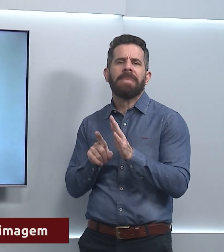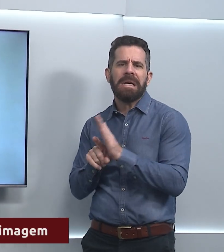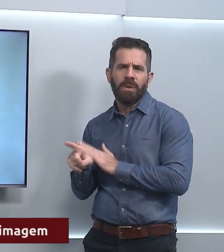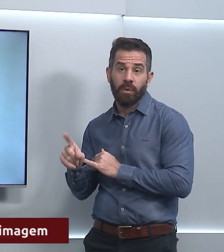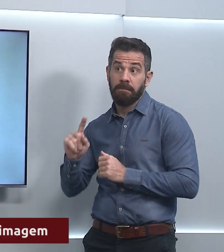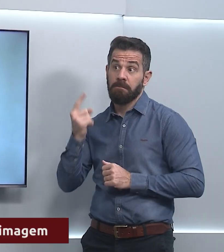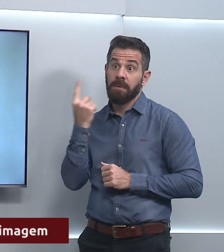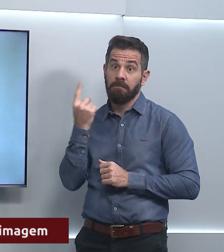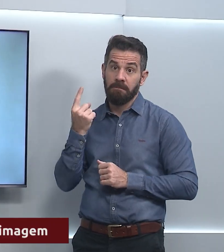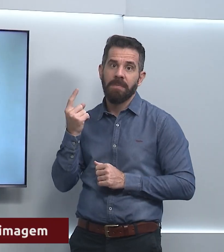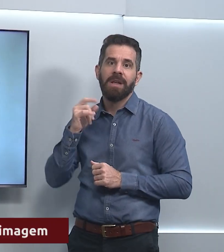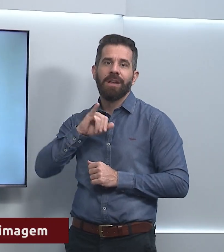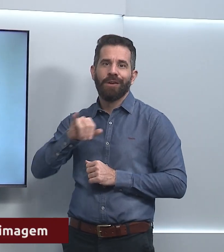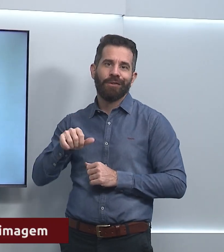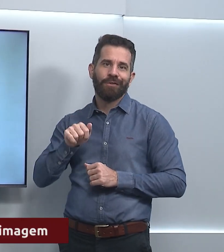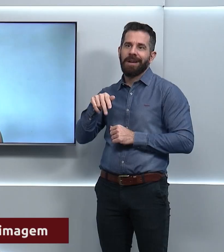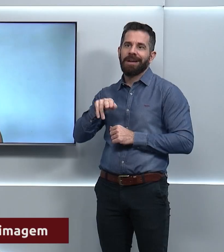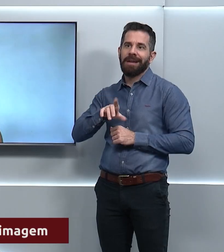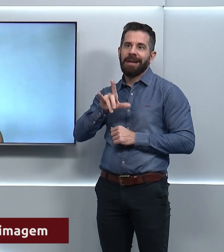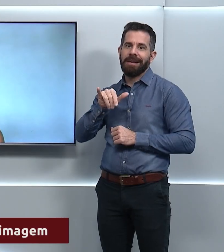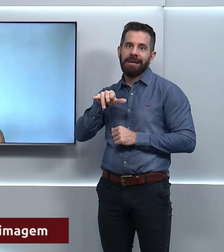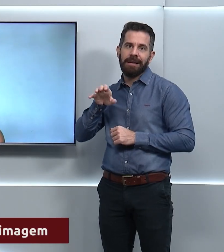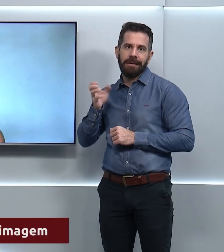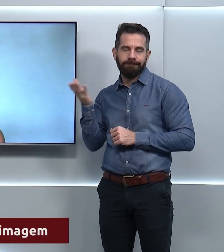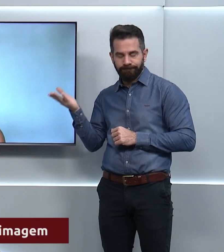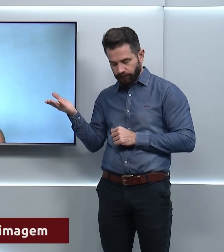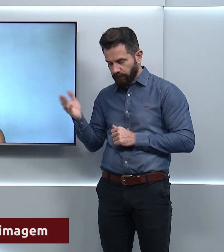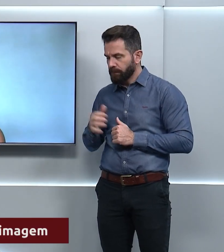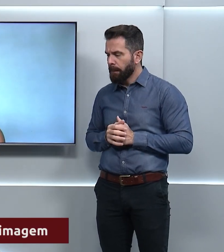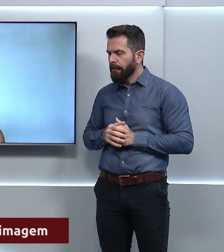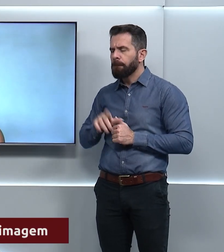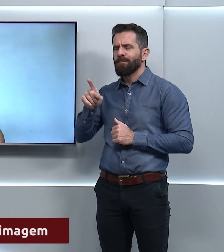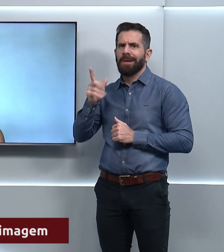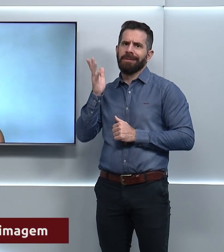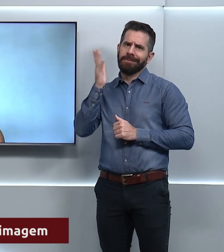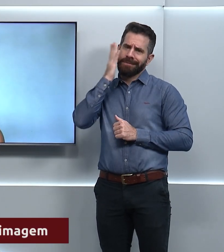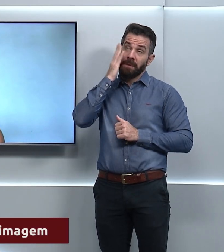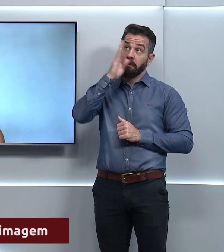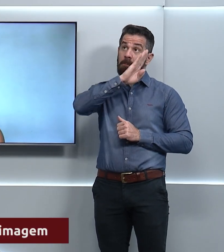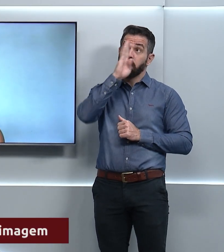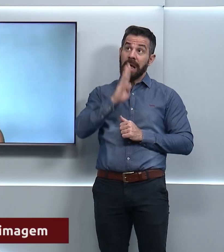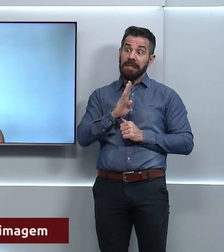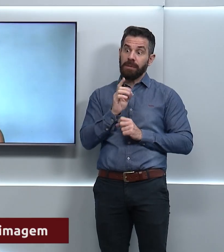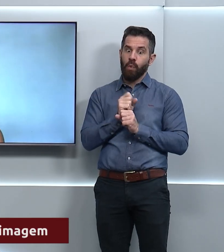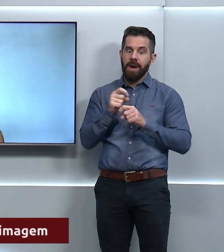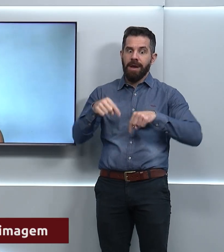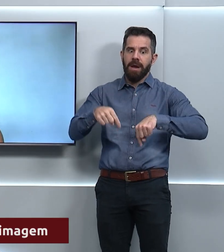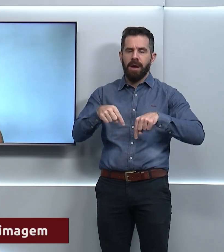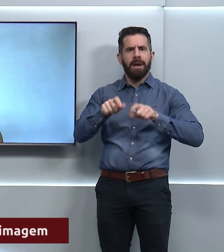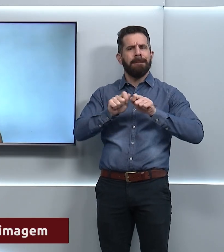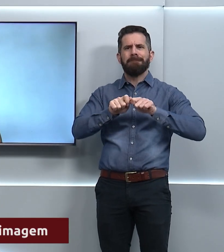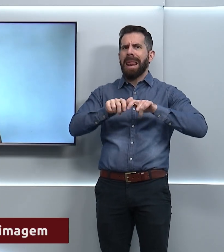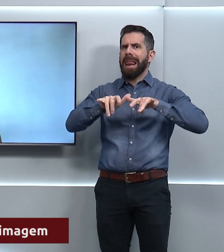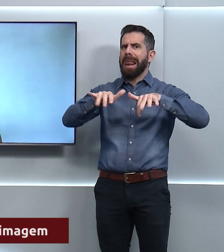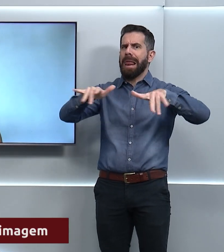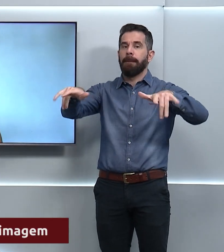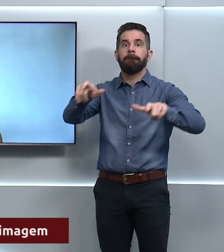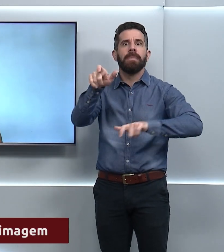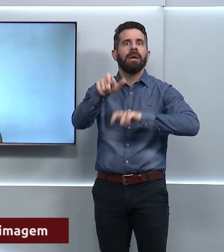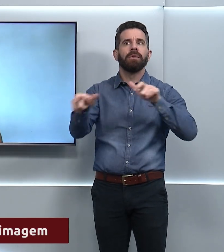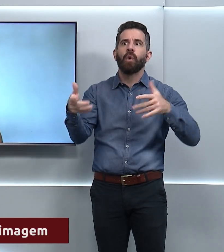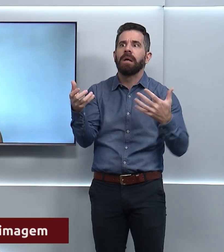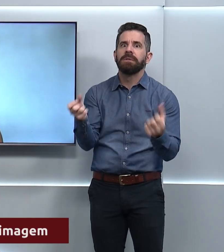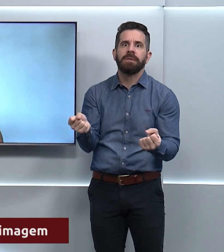começar falando desse assunto que tomou o Brasil, principalmente agora nesse último ano, muita gente está recorrendo a